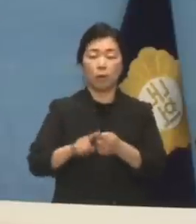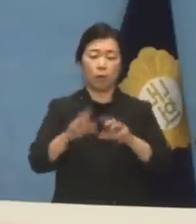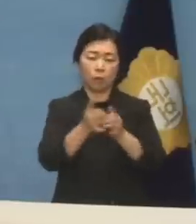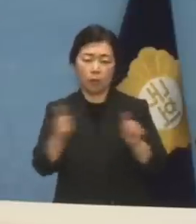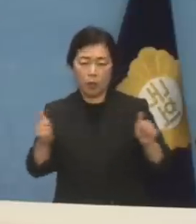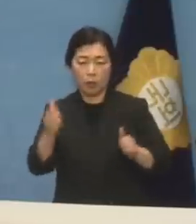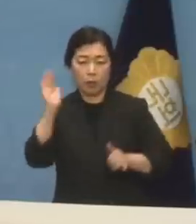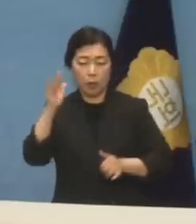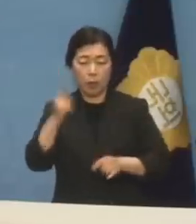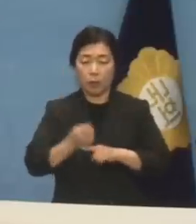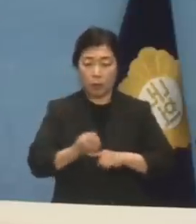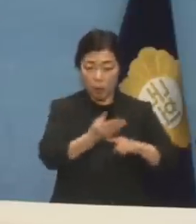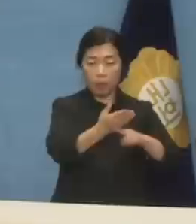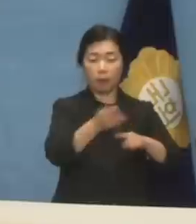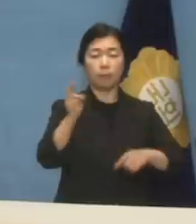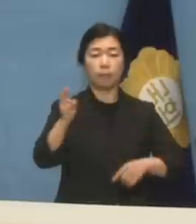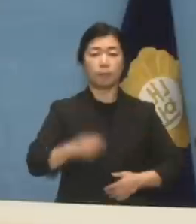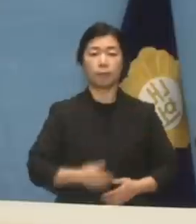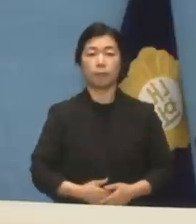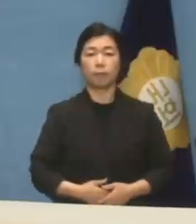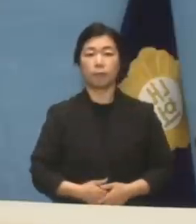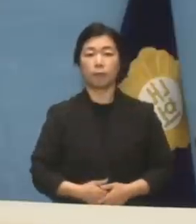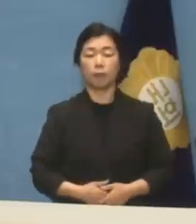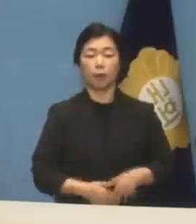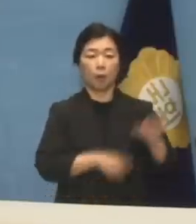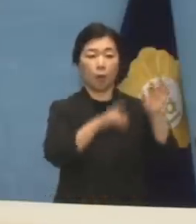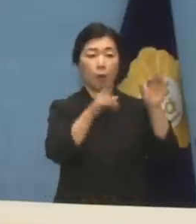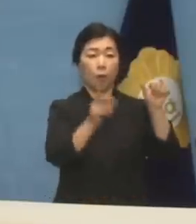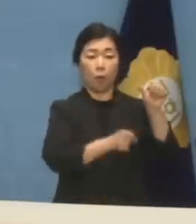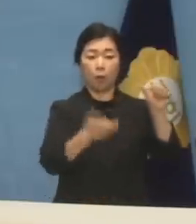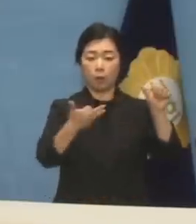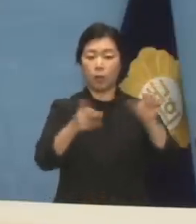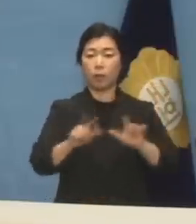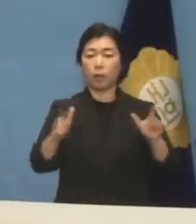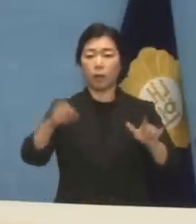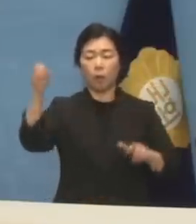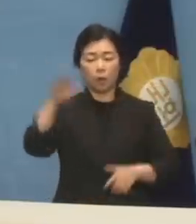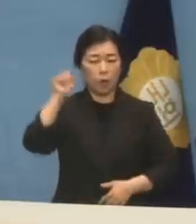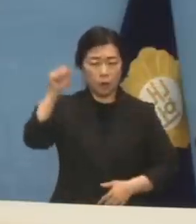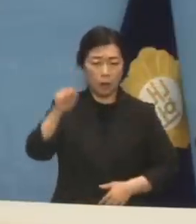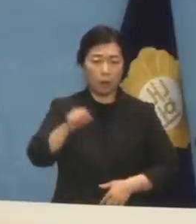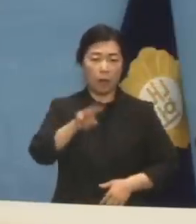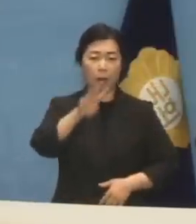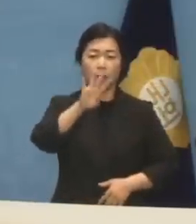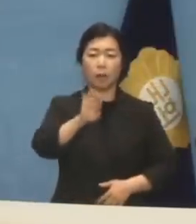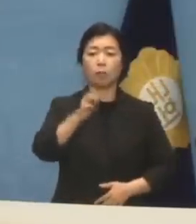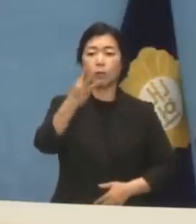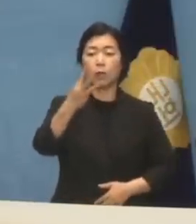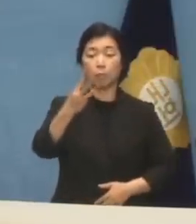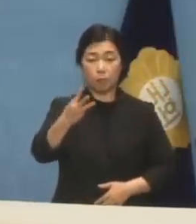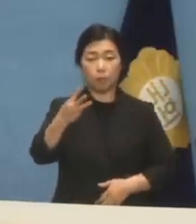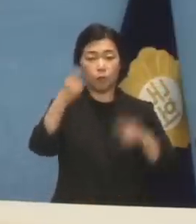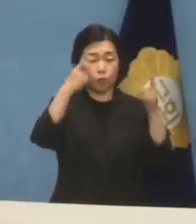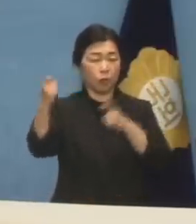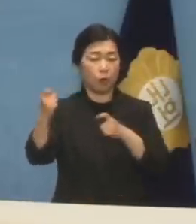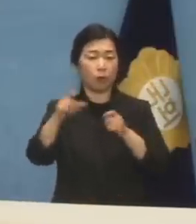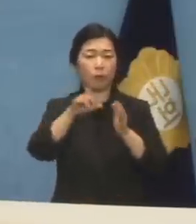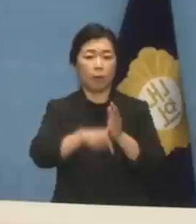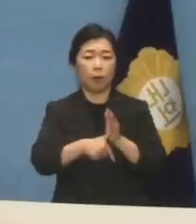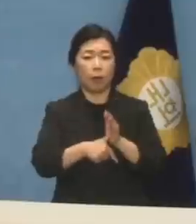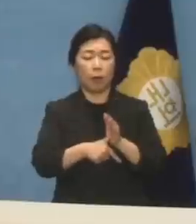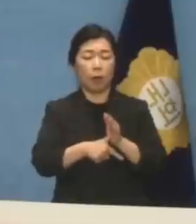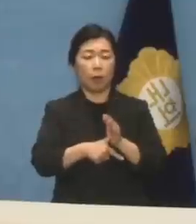우리 국민들의 목소리를 전할 것입니다. 그리고 5월 18일 광주항쟁 43주년이 되는 날 그